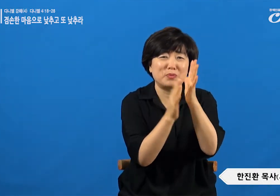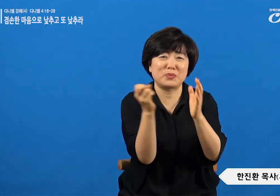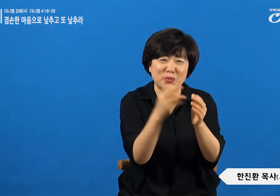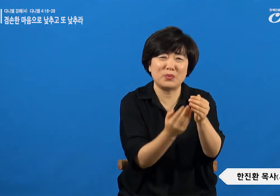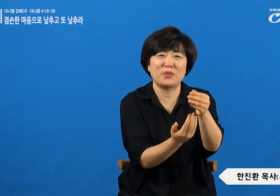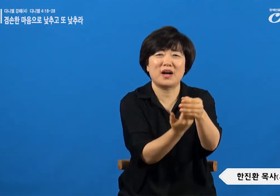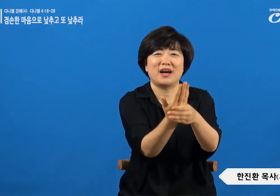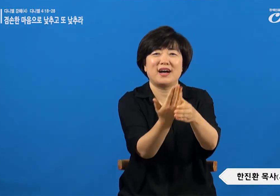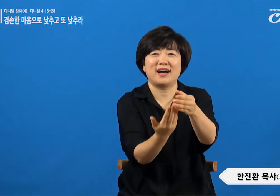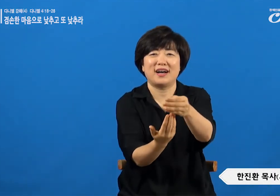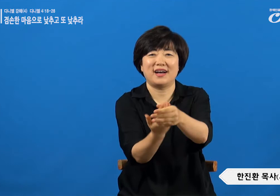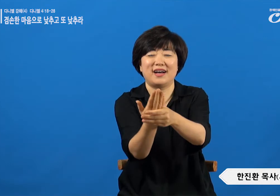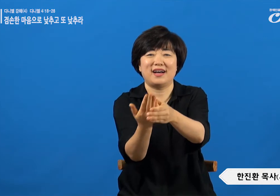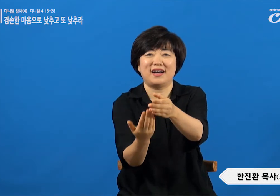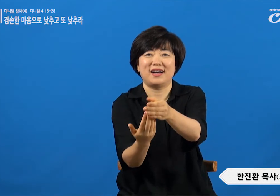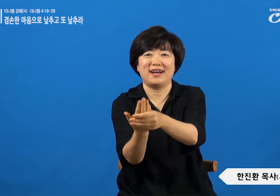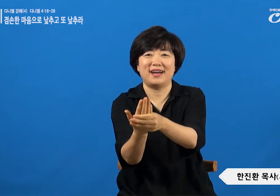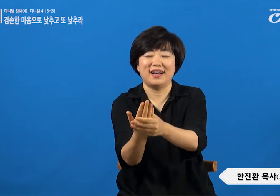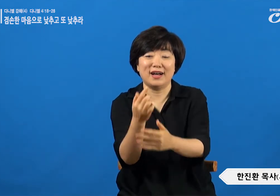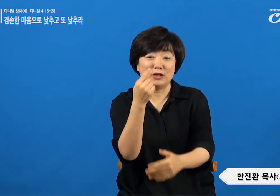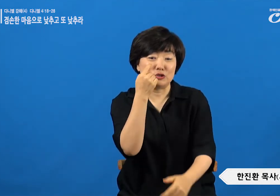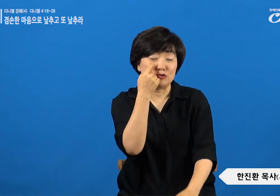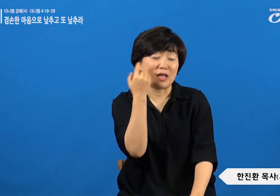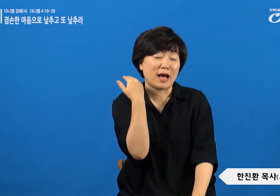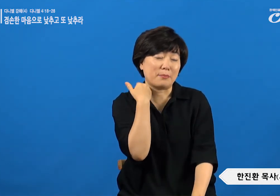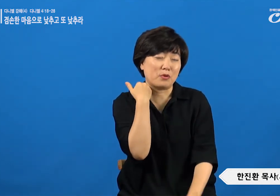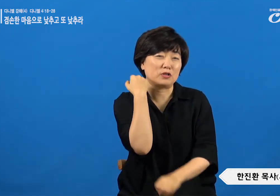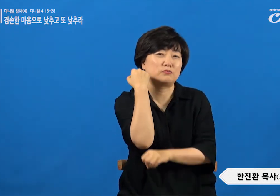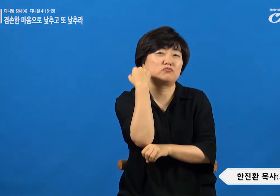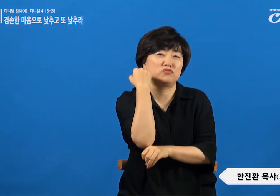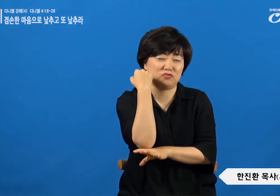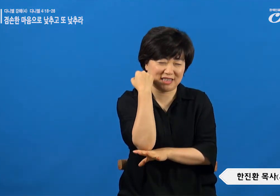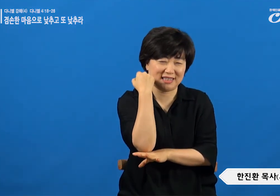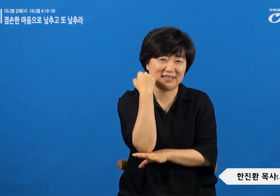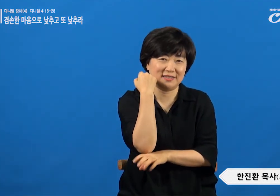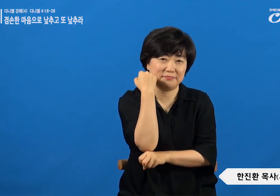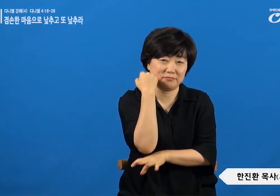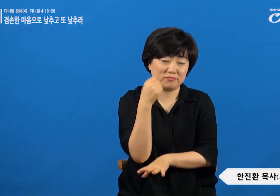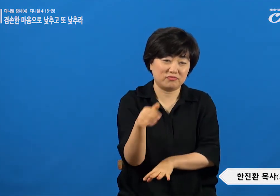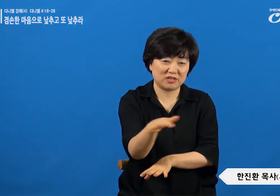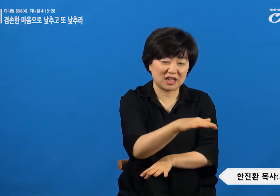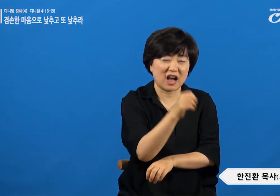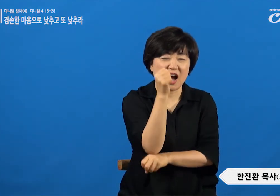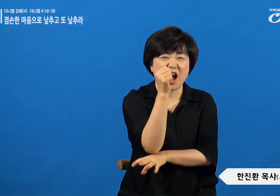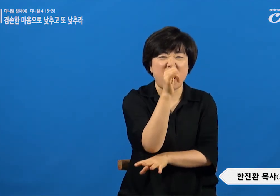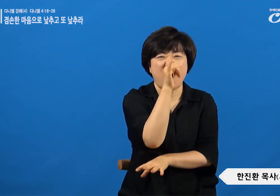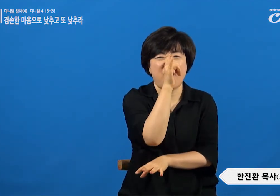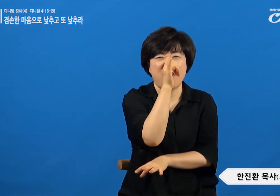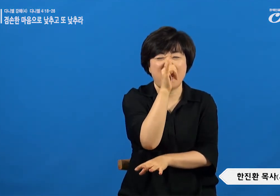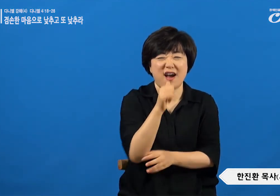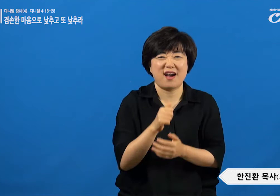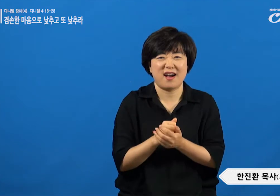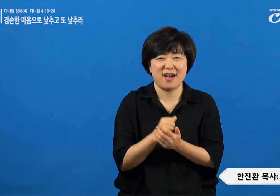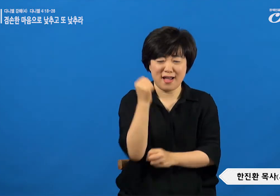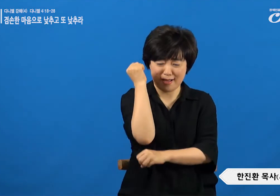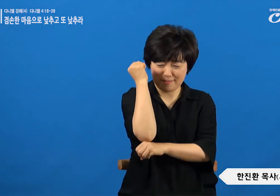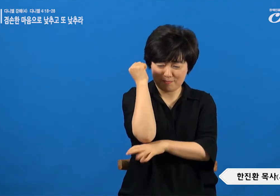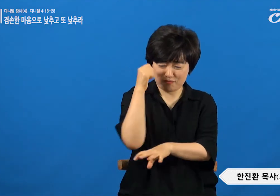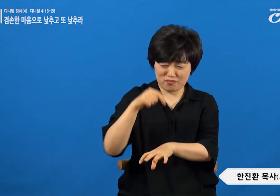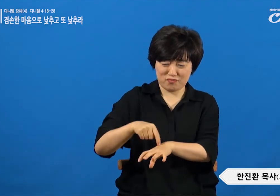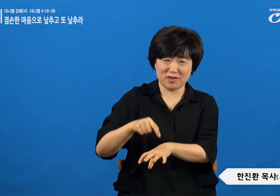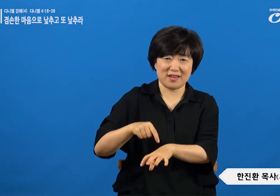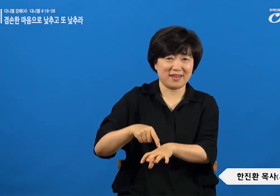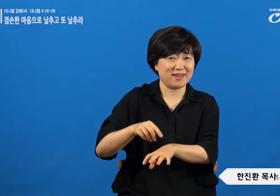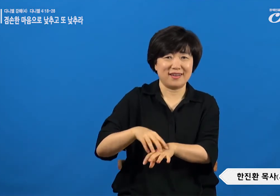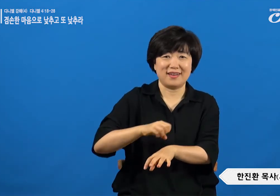돋아나기 시작합니다. 눈에 보이지 않는 뿌리가 땅 속에 있었던 것입니다. 그거는